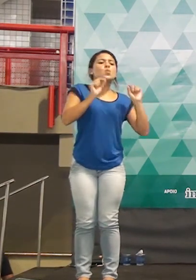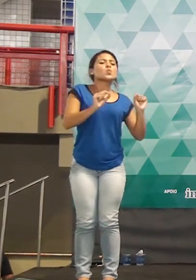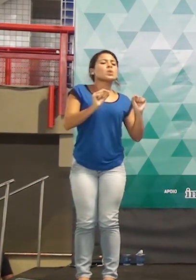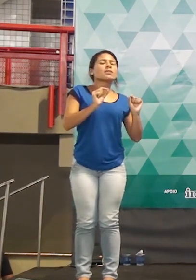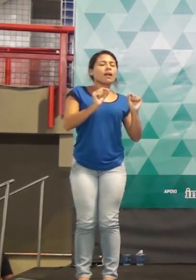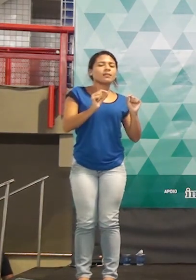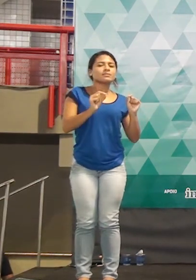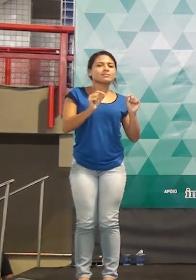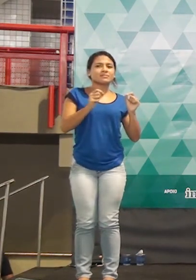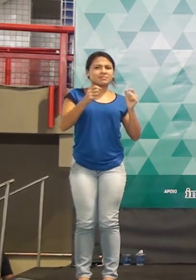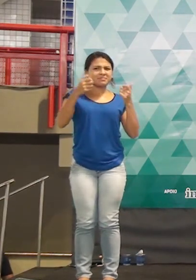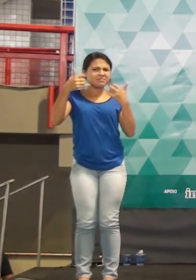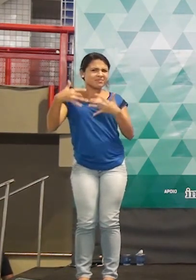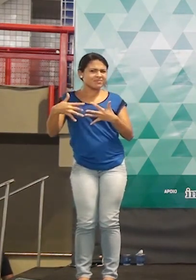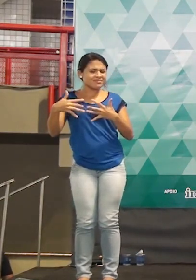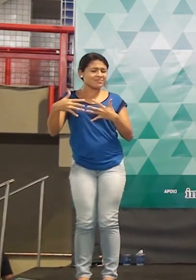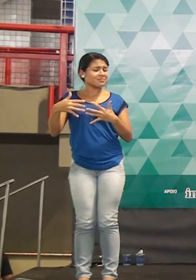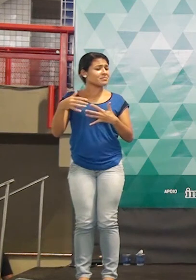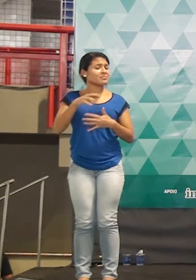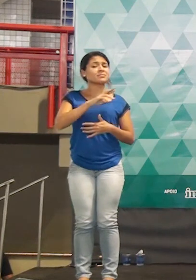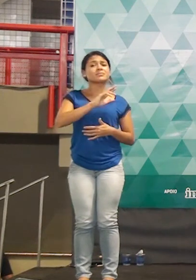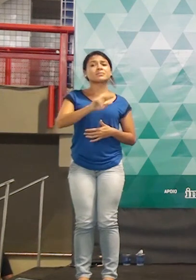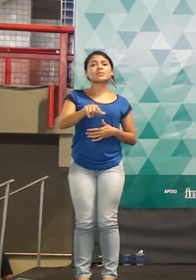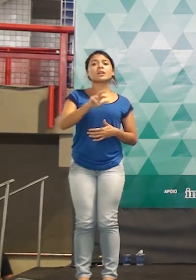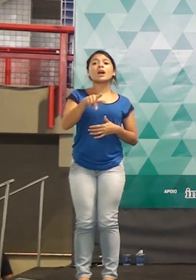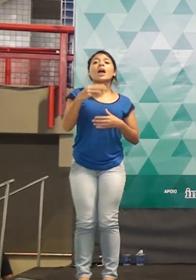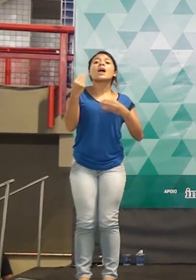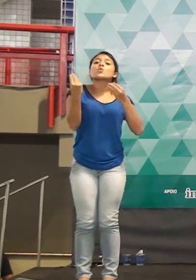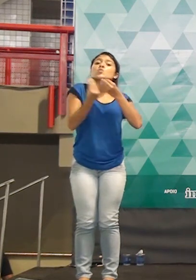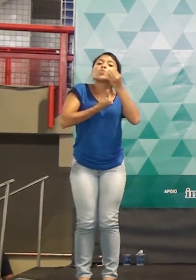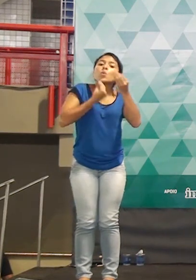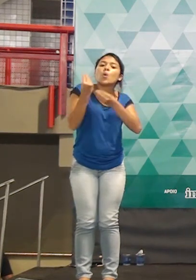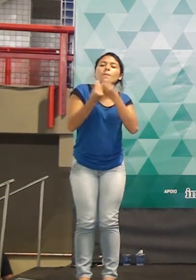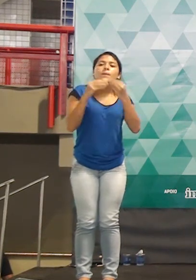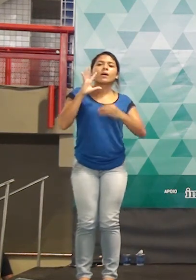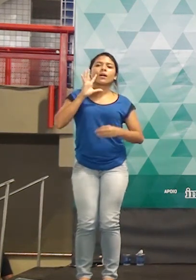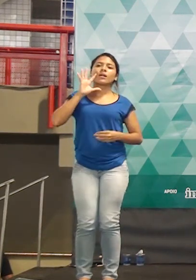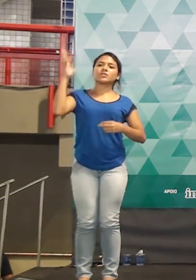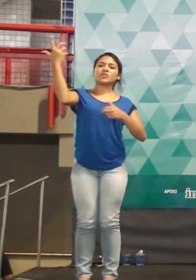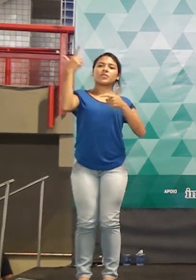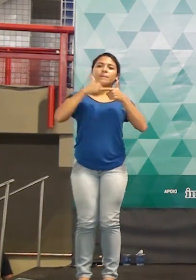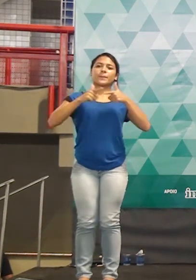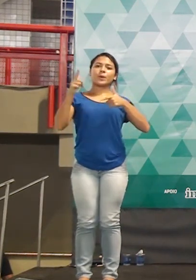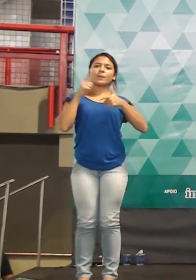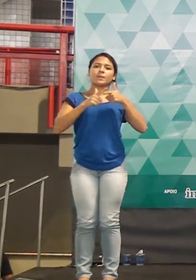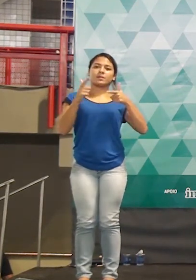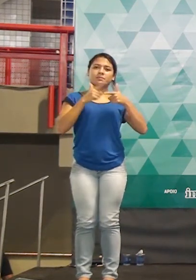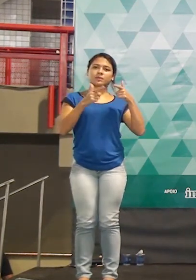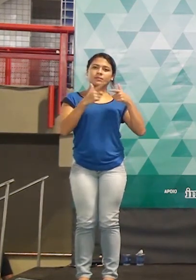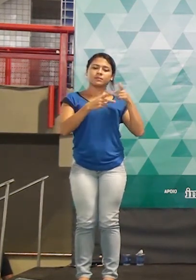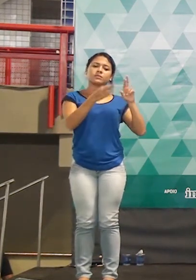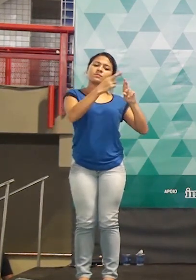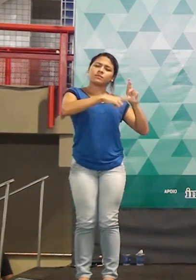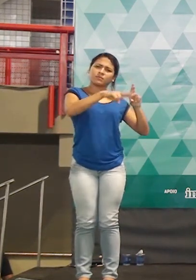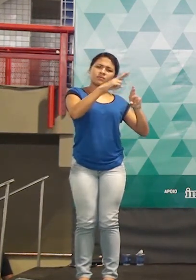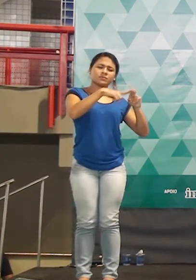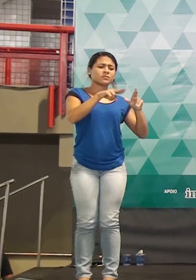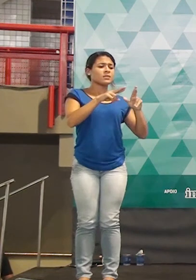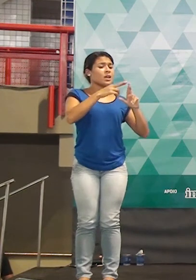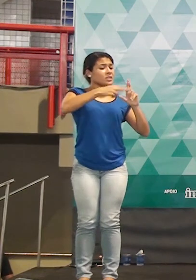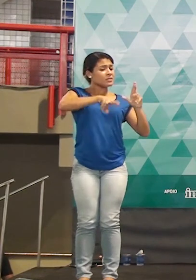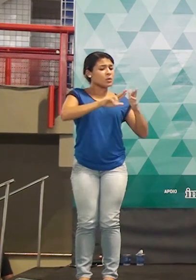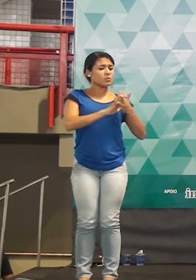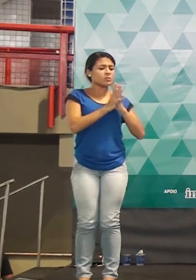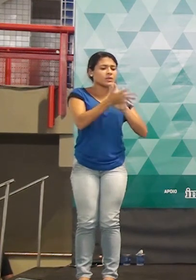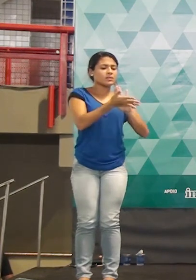na sua opinião, o que é preciso ser feito para combater. Quando ele diz a persistência da violência contra a